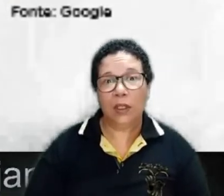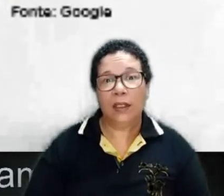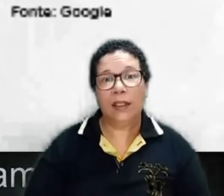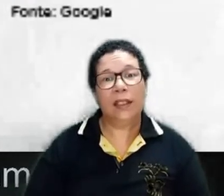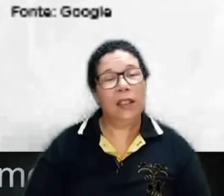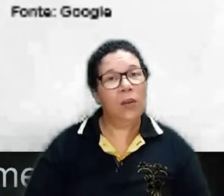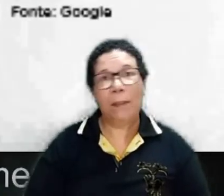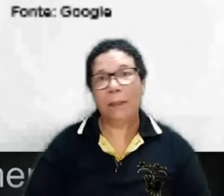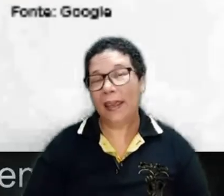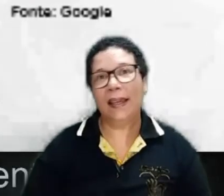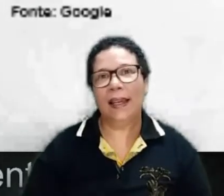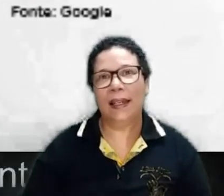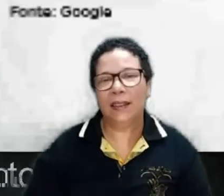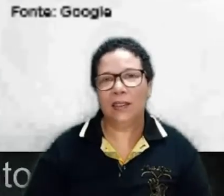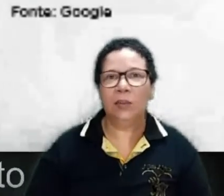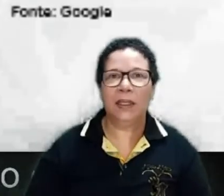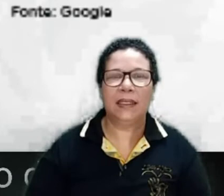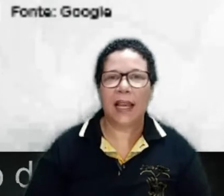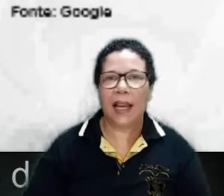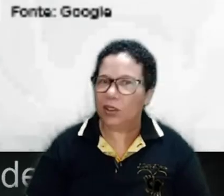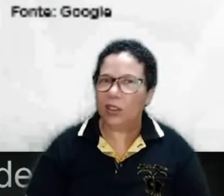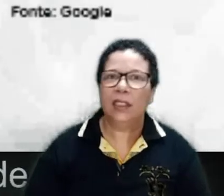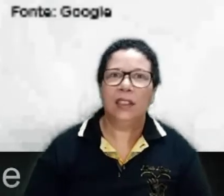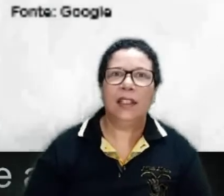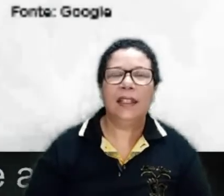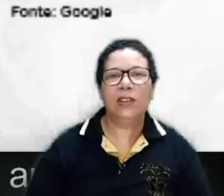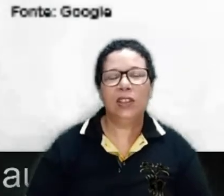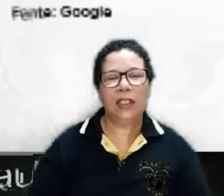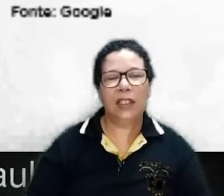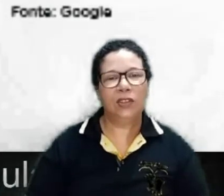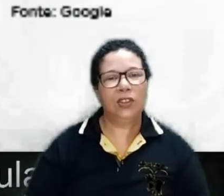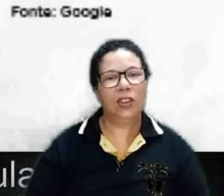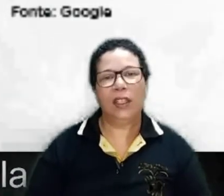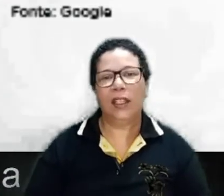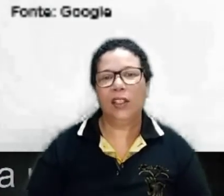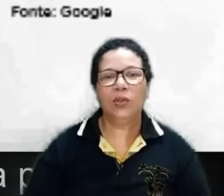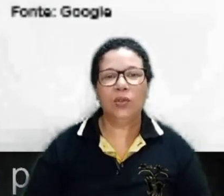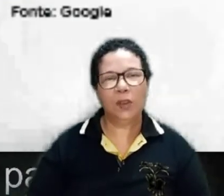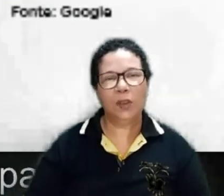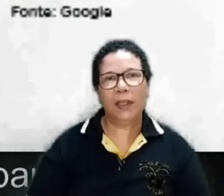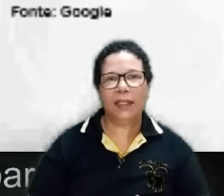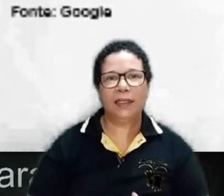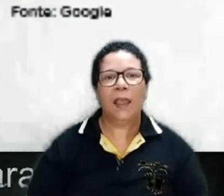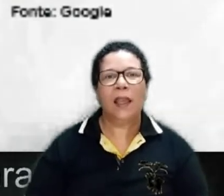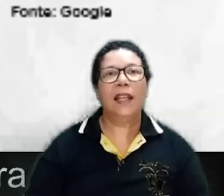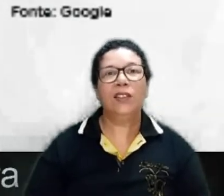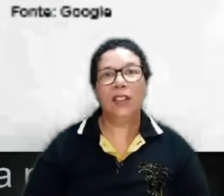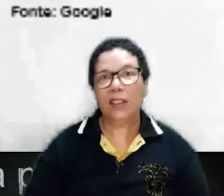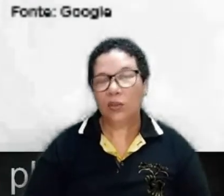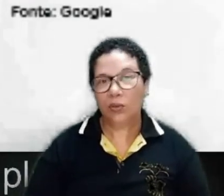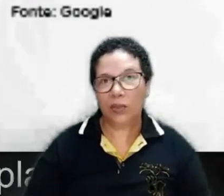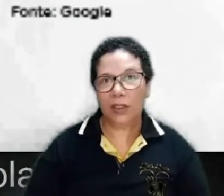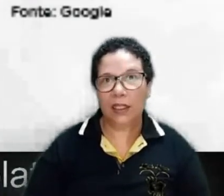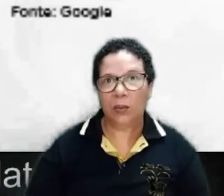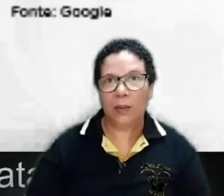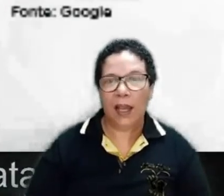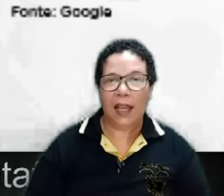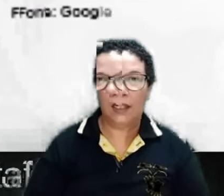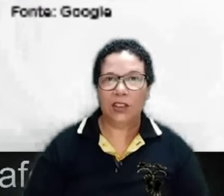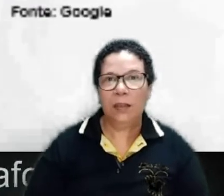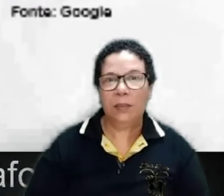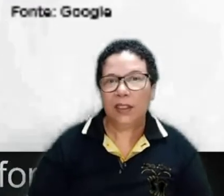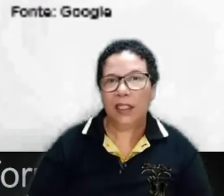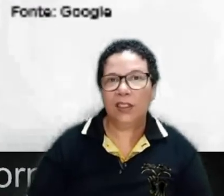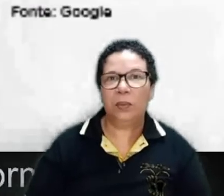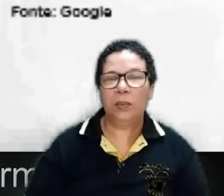surdo, né? Não há perca de mensagem, né, de texto, de explicação. Legendas no vídeo. A